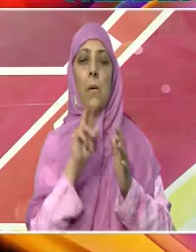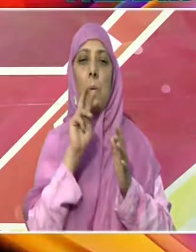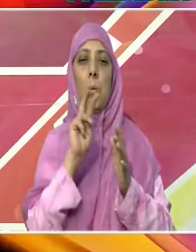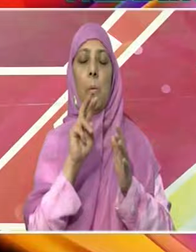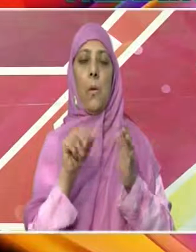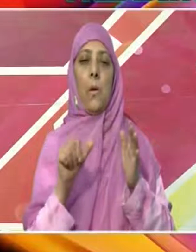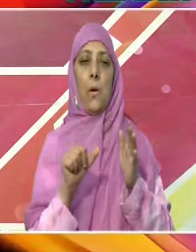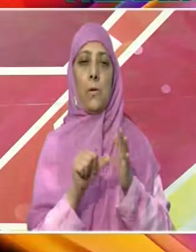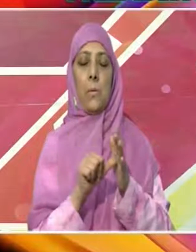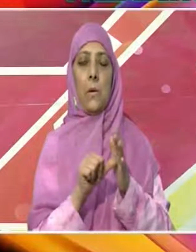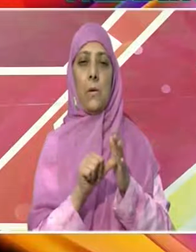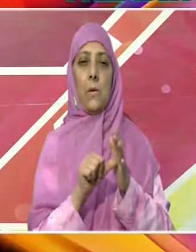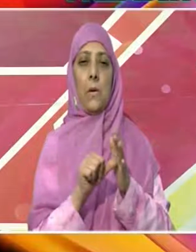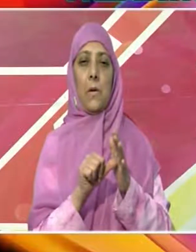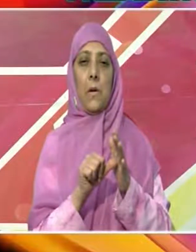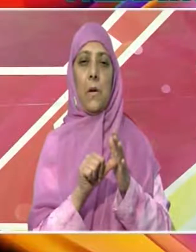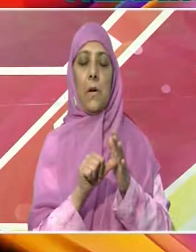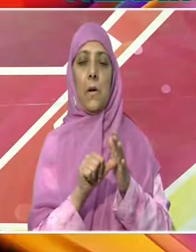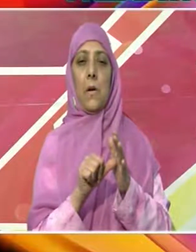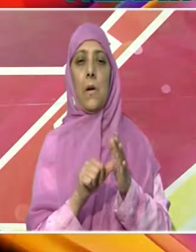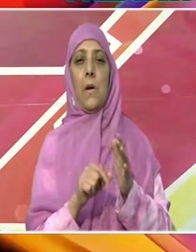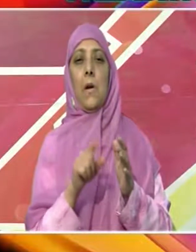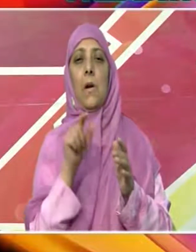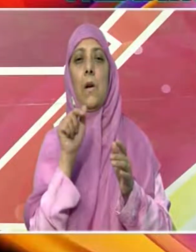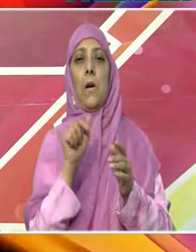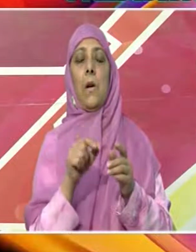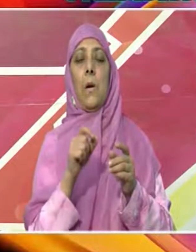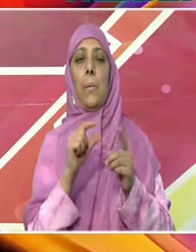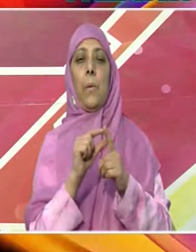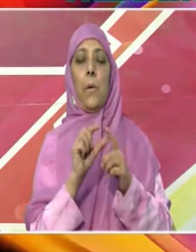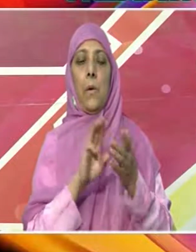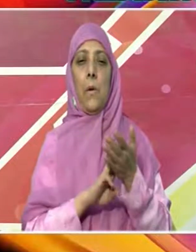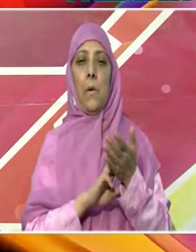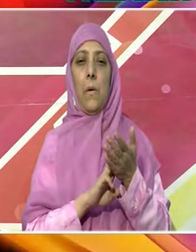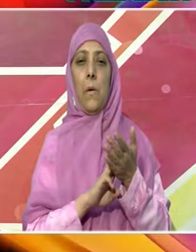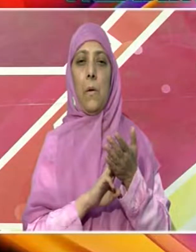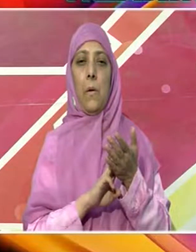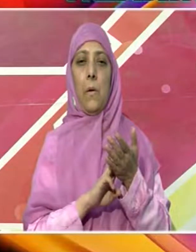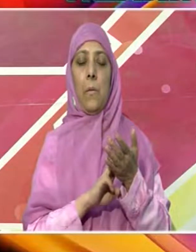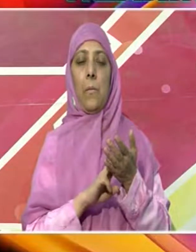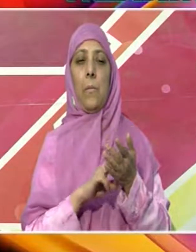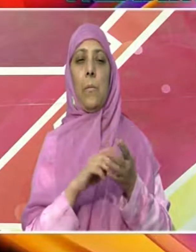जगदीप धनकड़ नरेंद्र मोदी